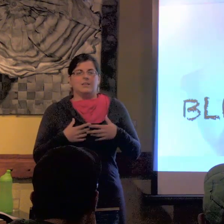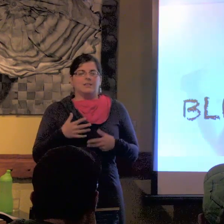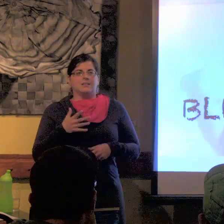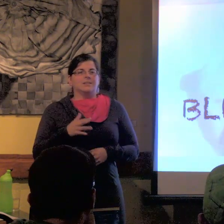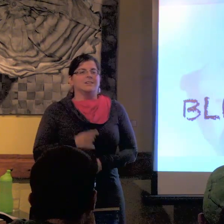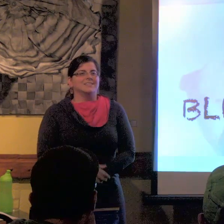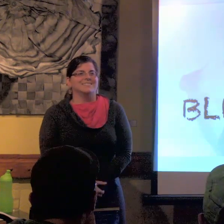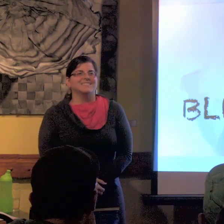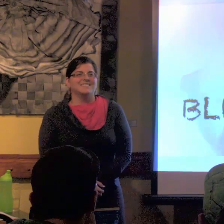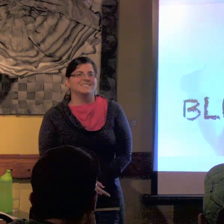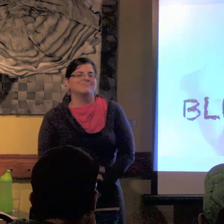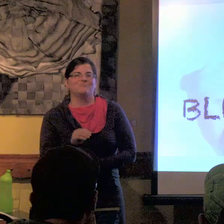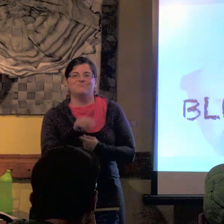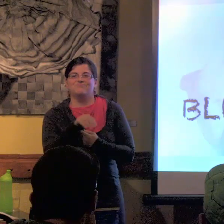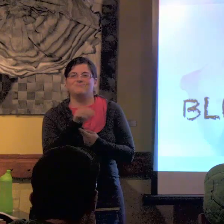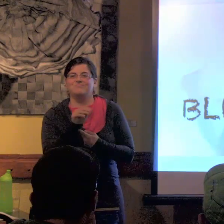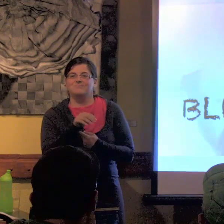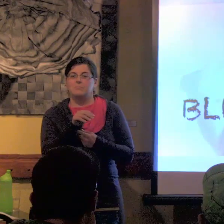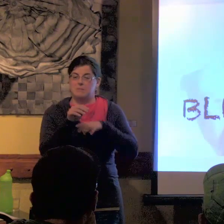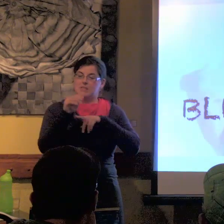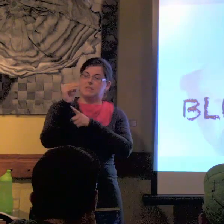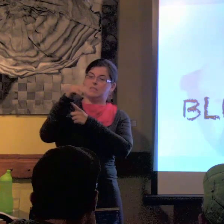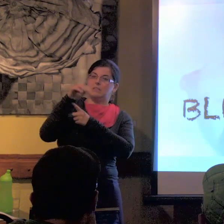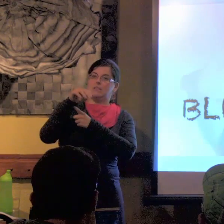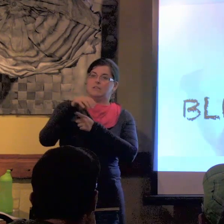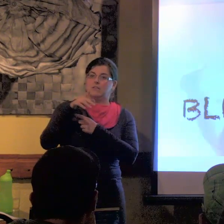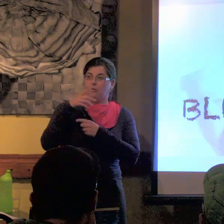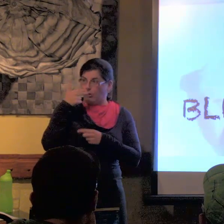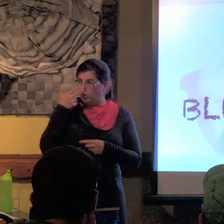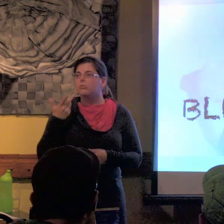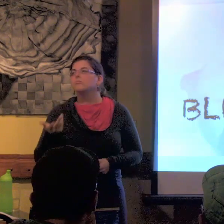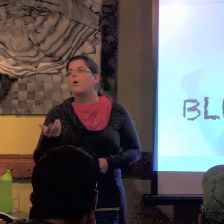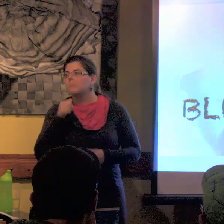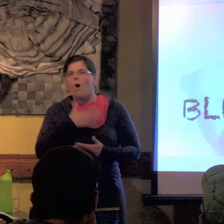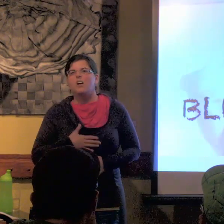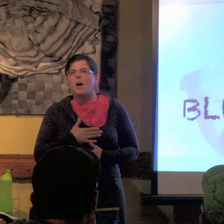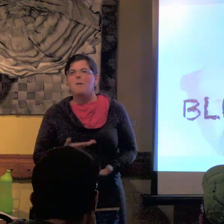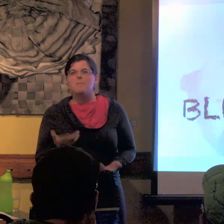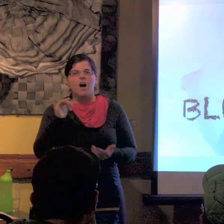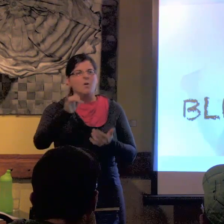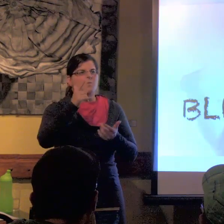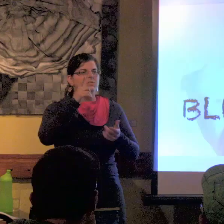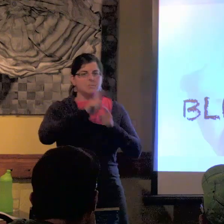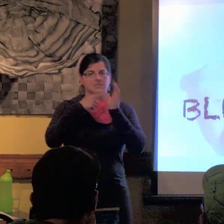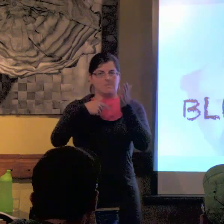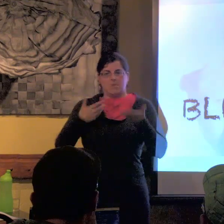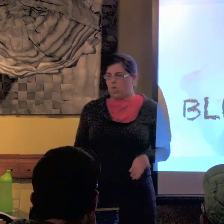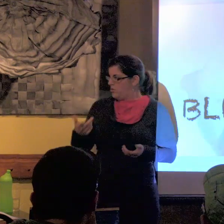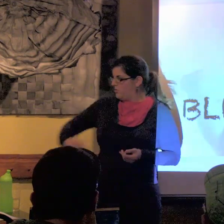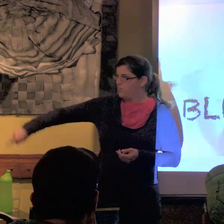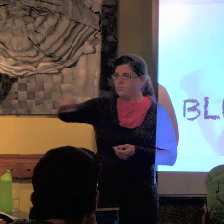répéter, non, laisse faire. Oui, oui, là, on sourit. On sourit, on fait oui. Mais ce oui-là, là, c'est pas drôle, là, on le fait, là.